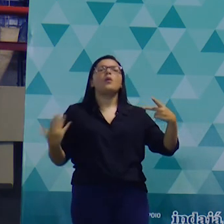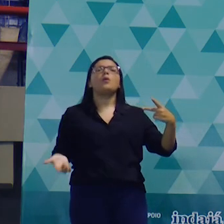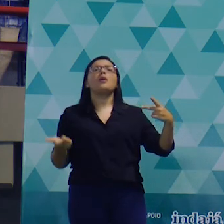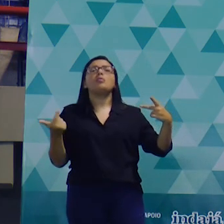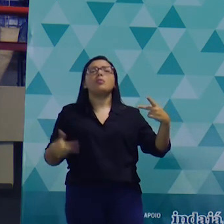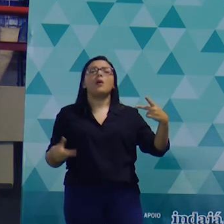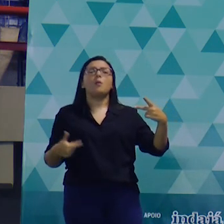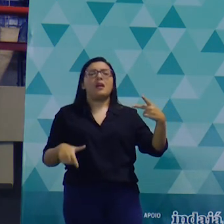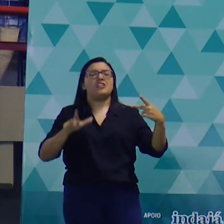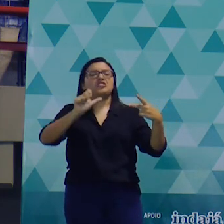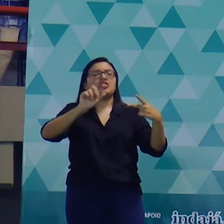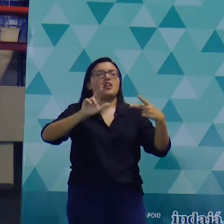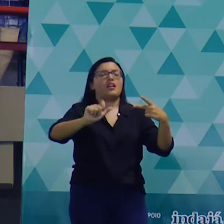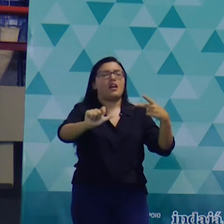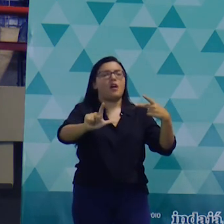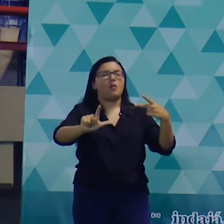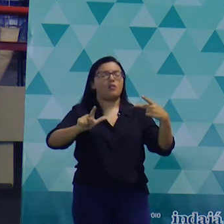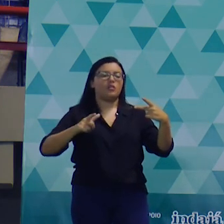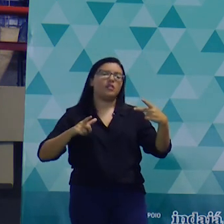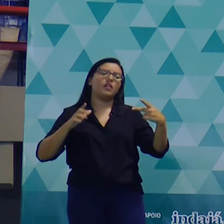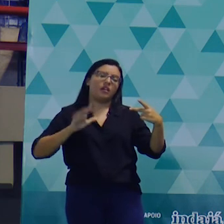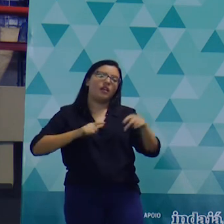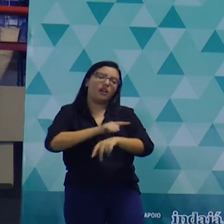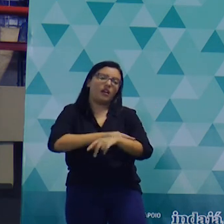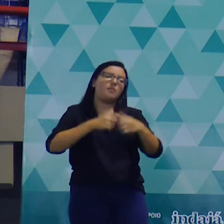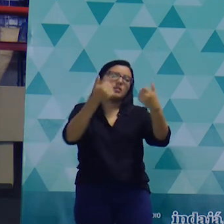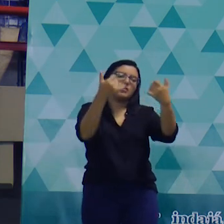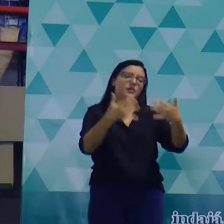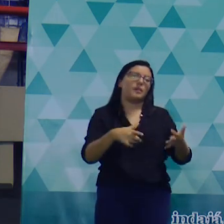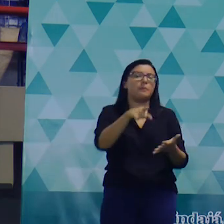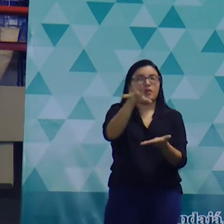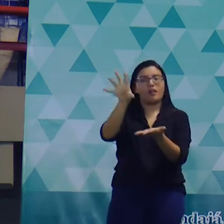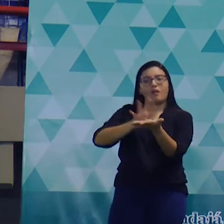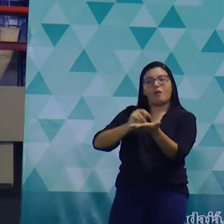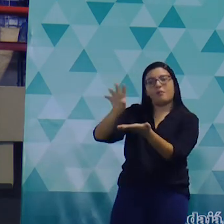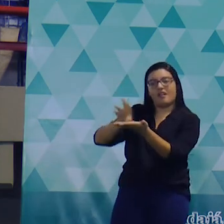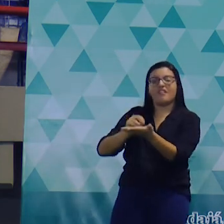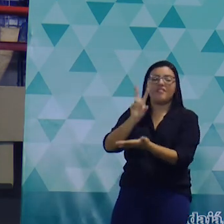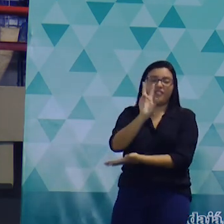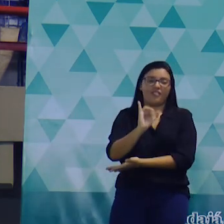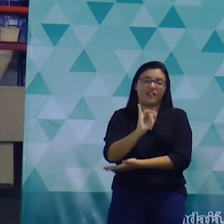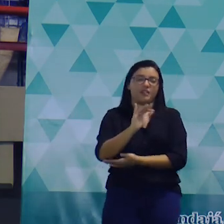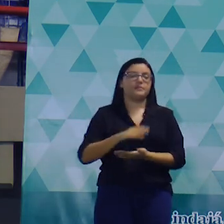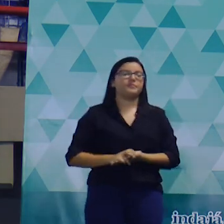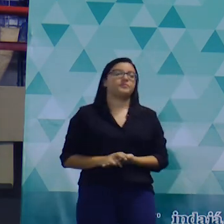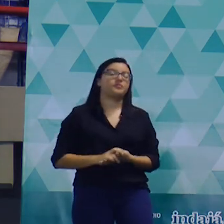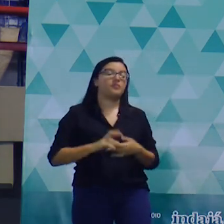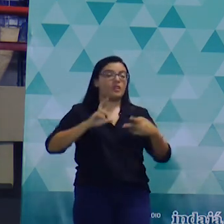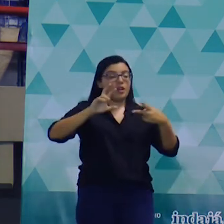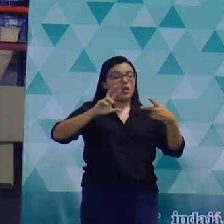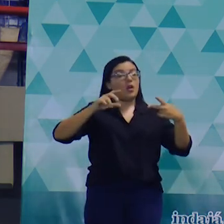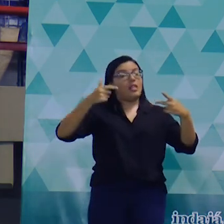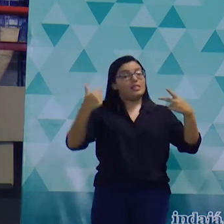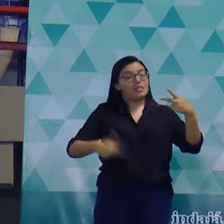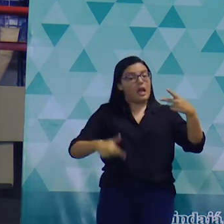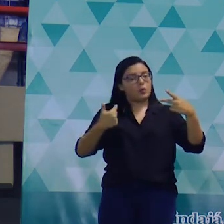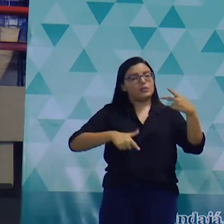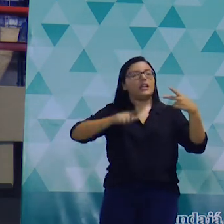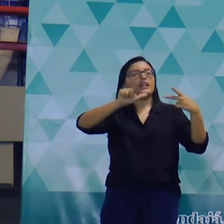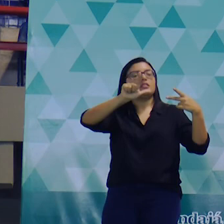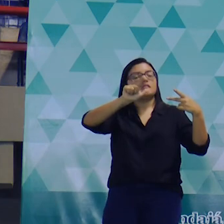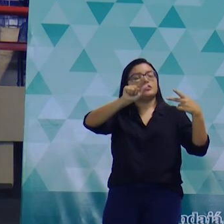não é geral? Eu estou explicando aqui mais uma vez enquanto o pessoal copia. O caso não é geral